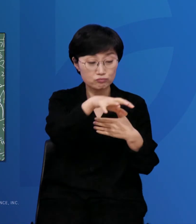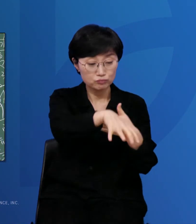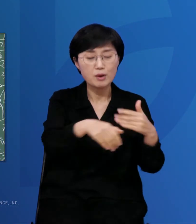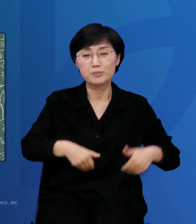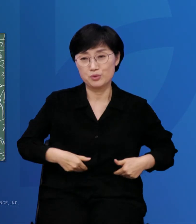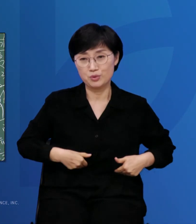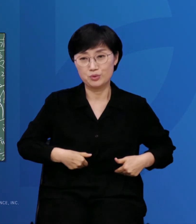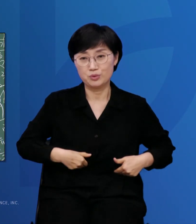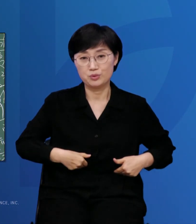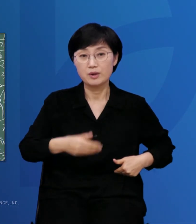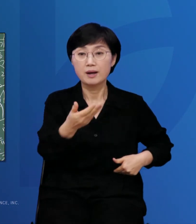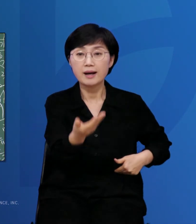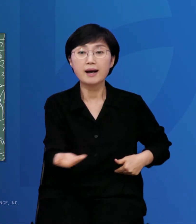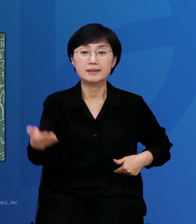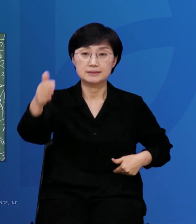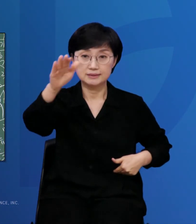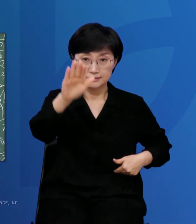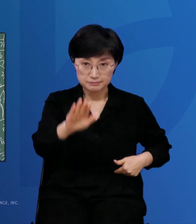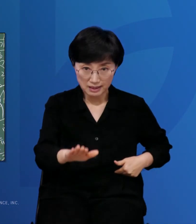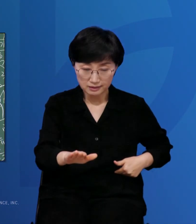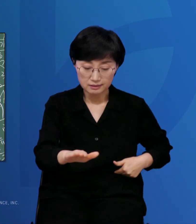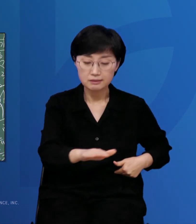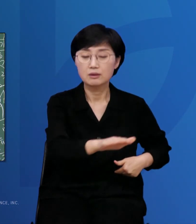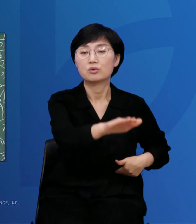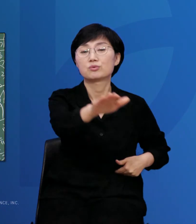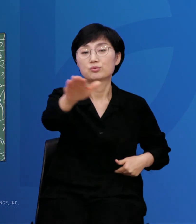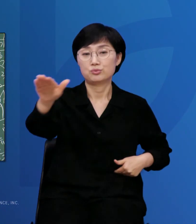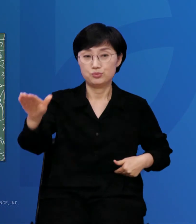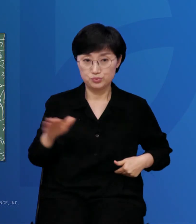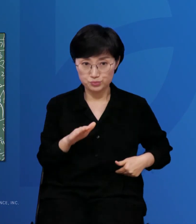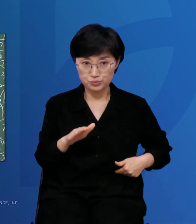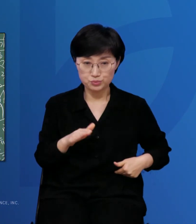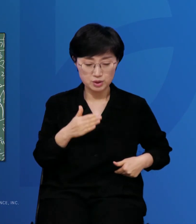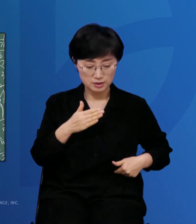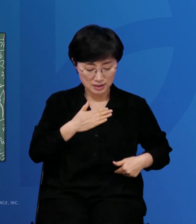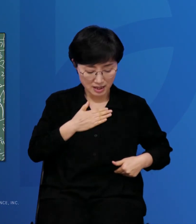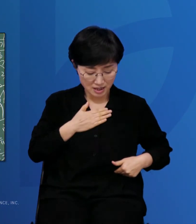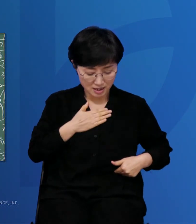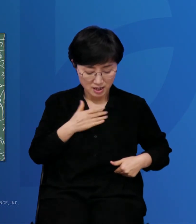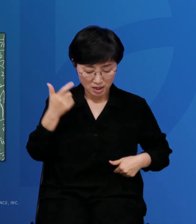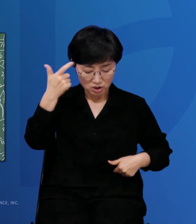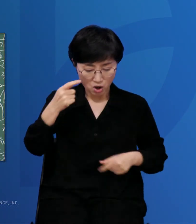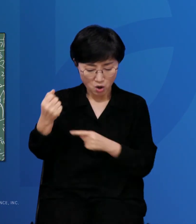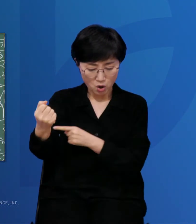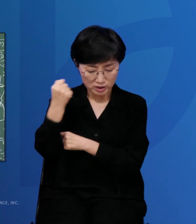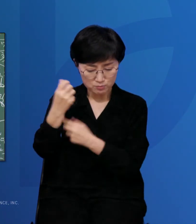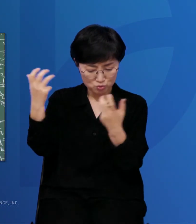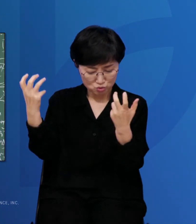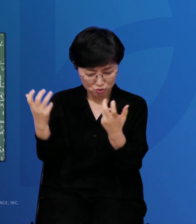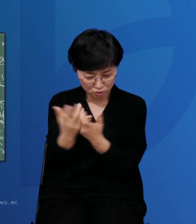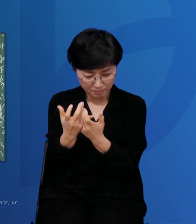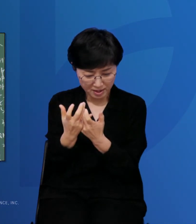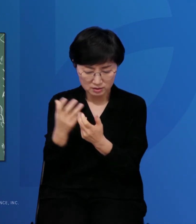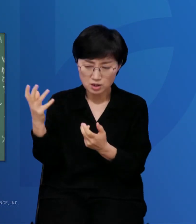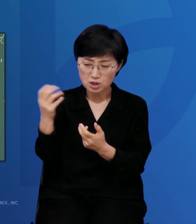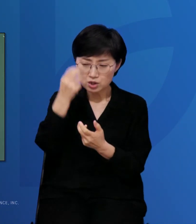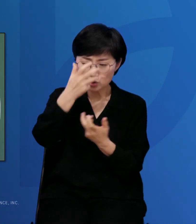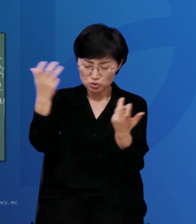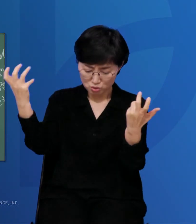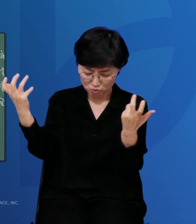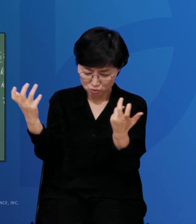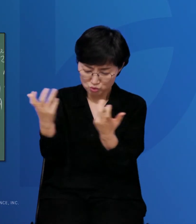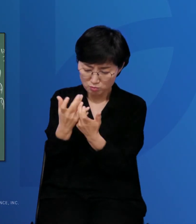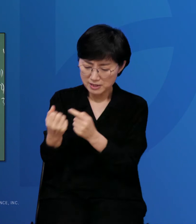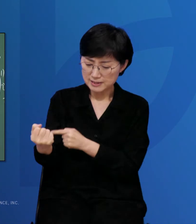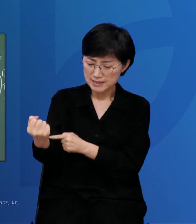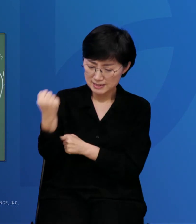人生的年纪不会不生病，所以才会有医院的存在。 그러나 우리가 실제 가지고 있는 근본적인 영적으로 충만하고 성령 충만한 이 축복은